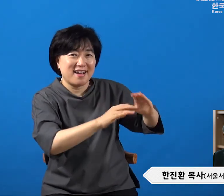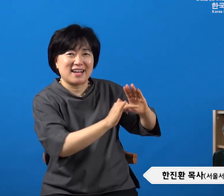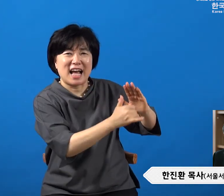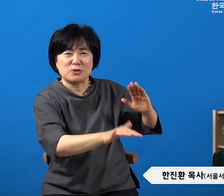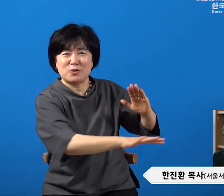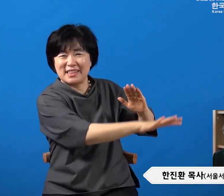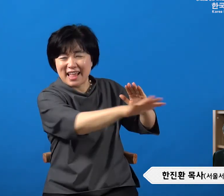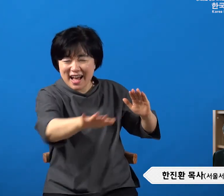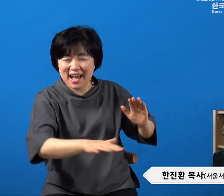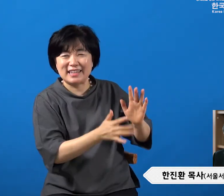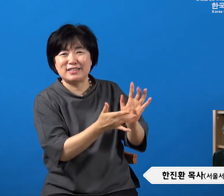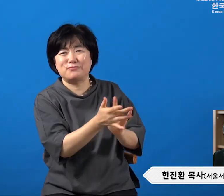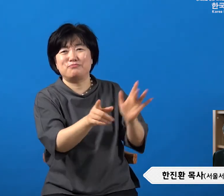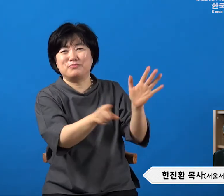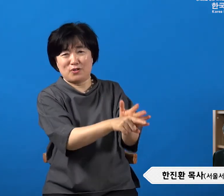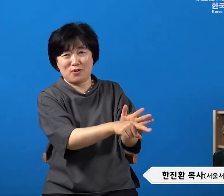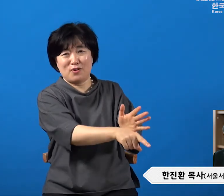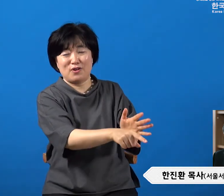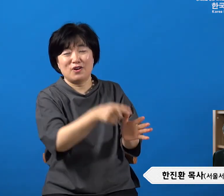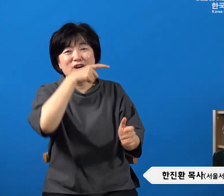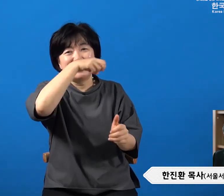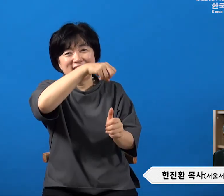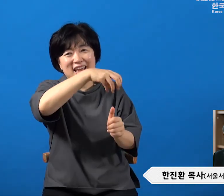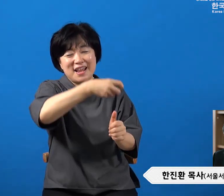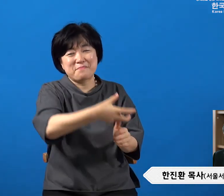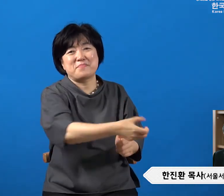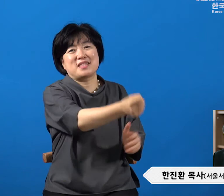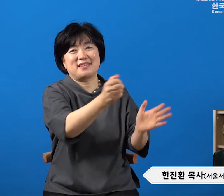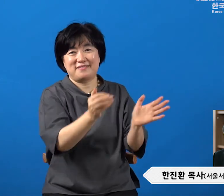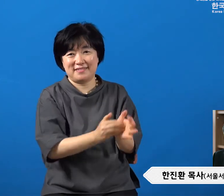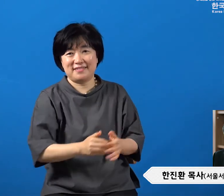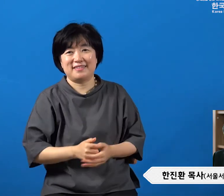예수님을 믿게 되었고 그 자리에서 세례를 받았습니다.